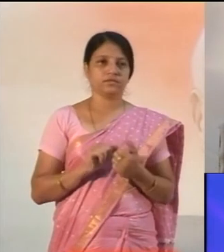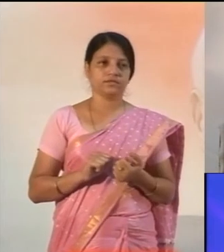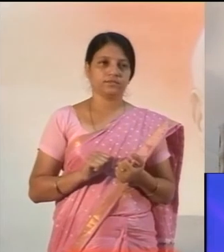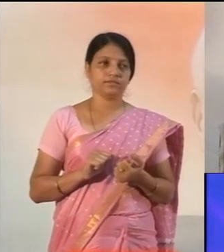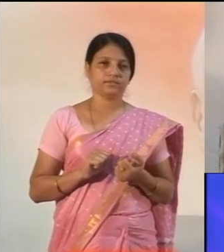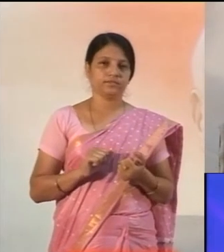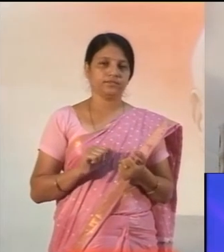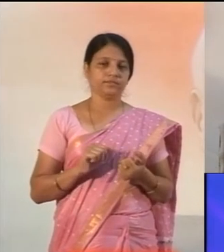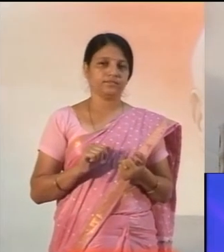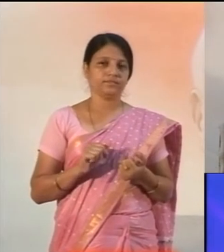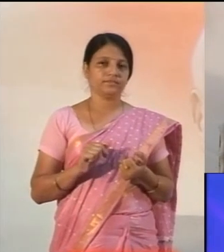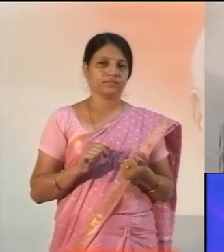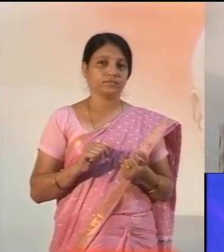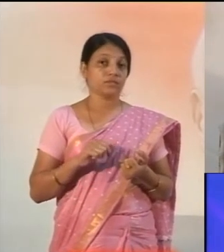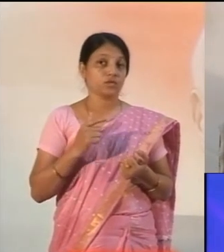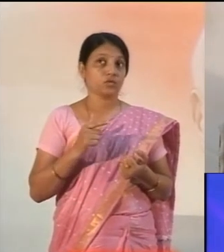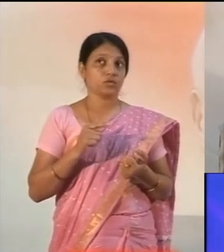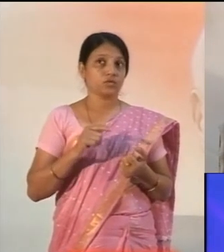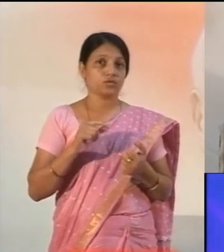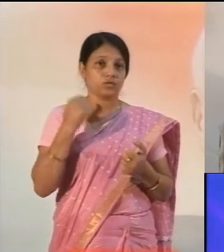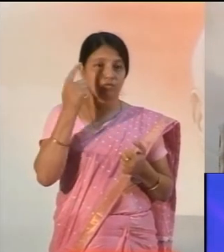तो परी वहां से फिर गुजरी।